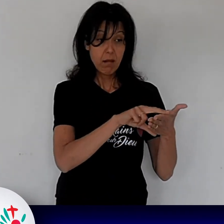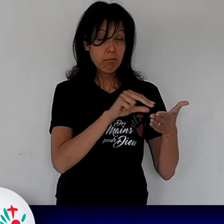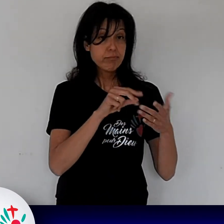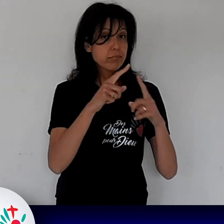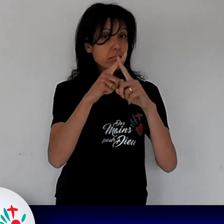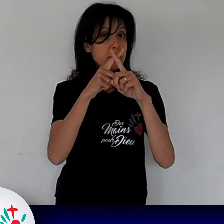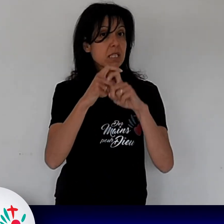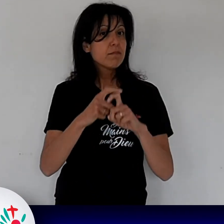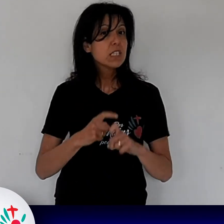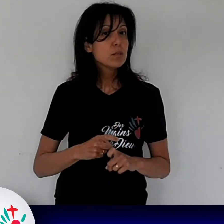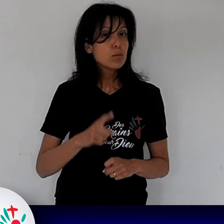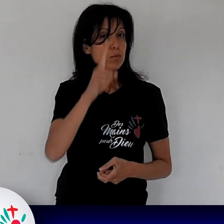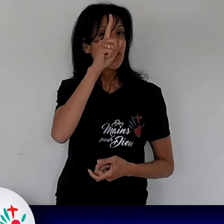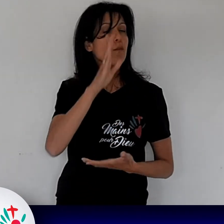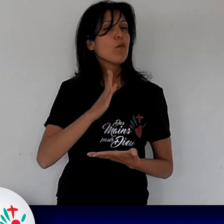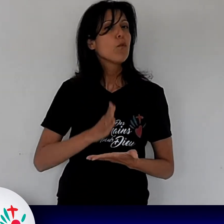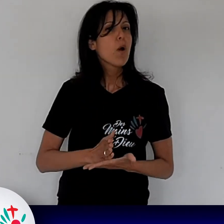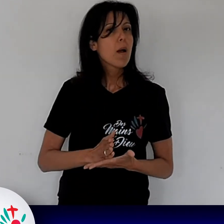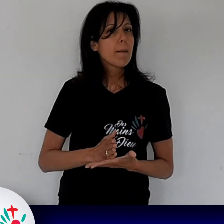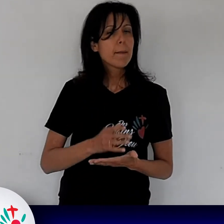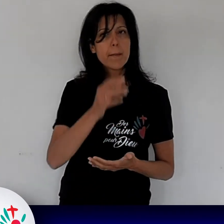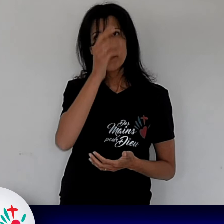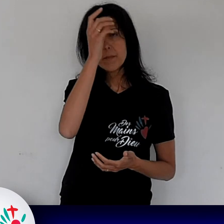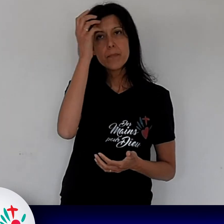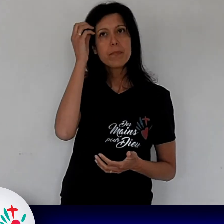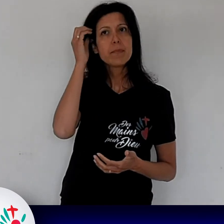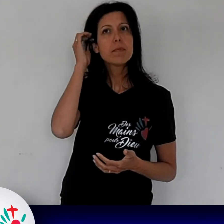Et cette foi, elle est simple.